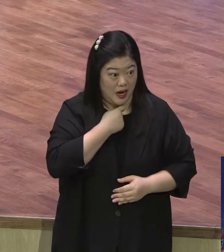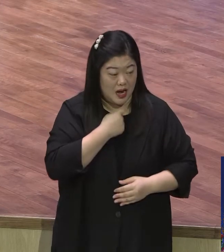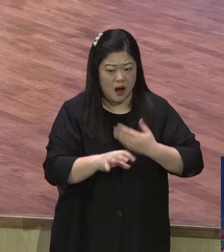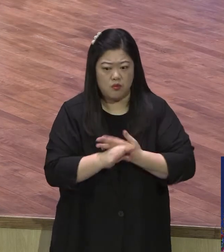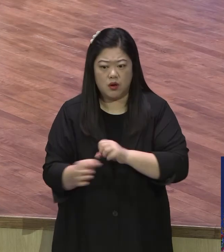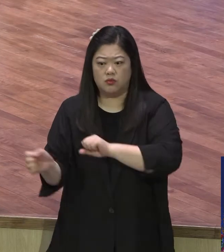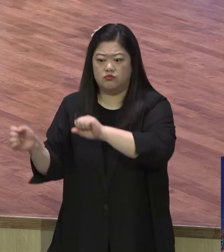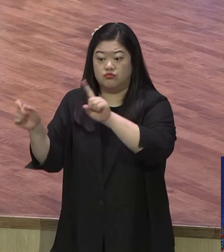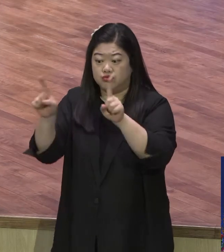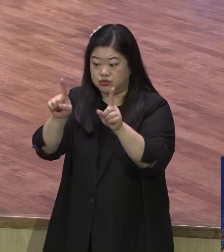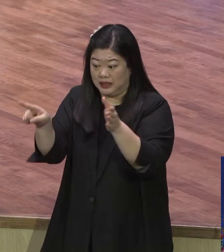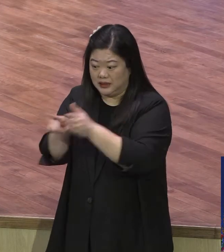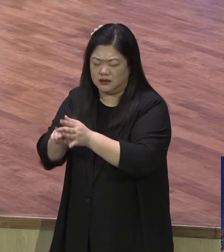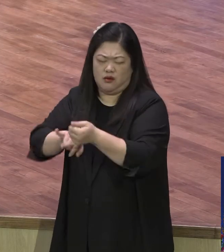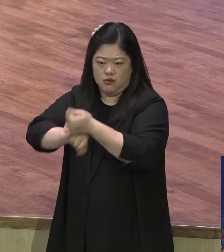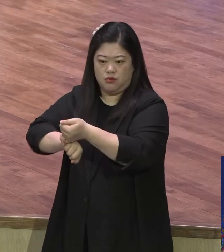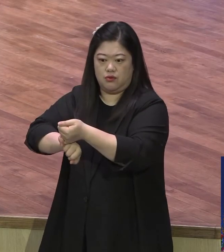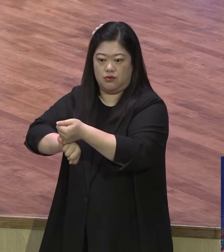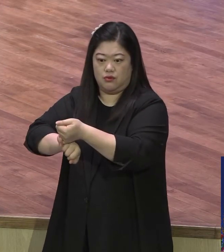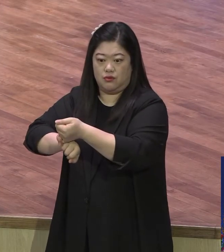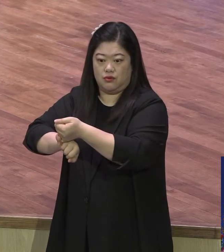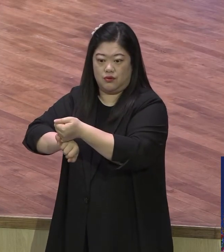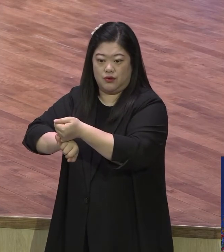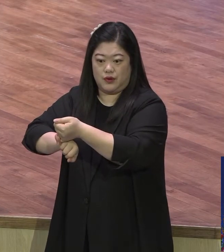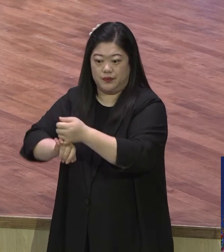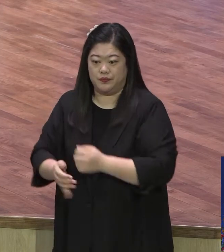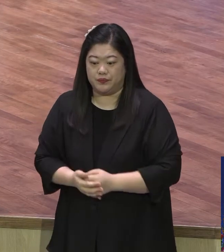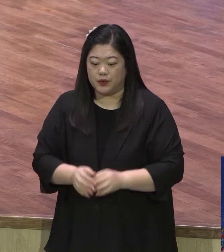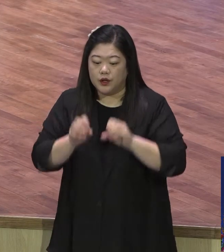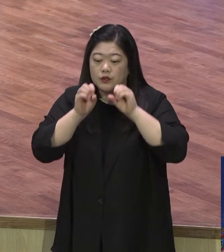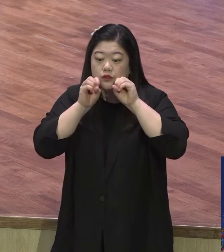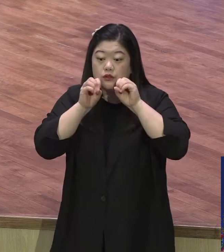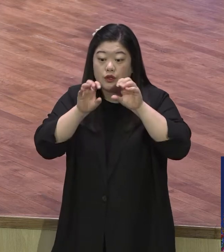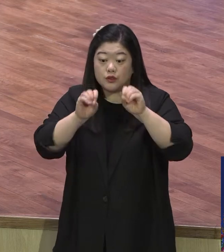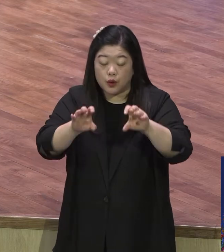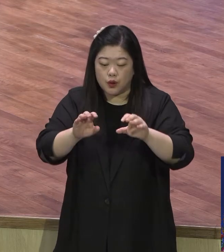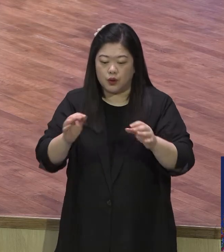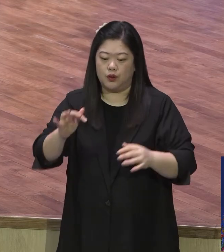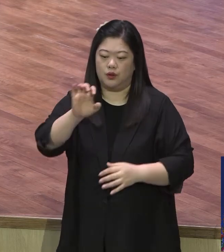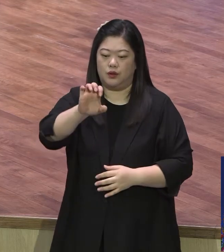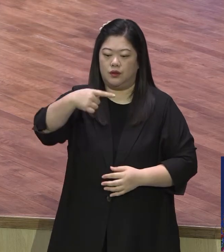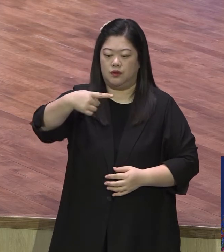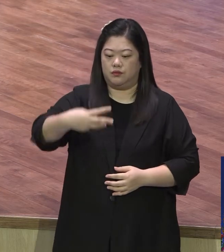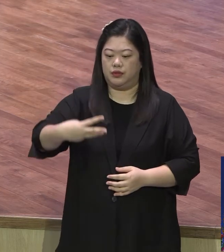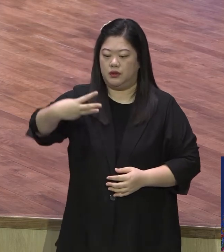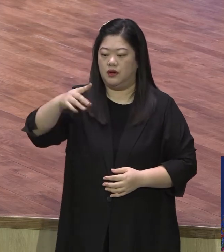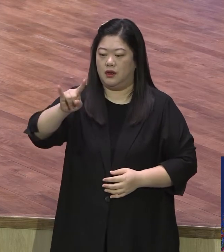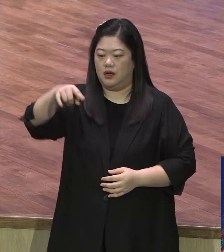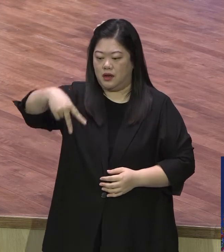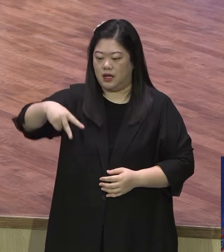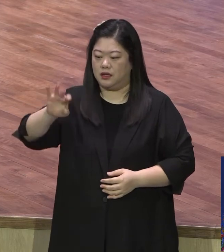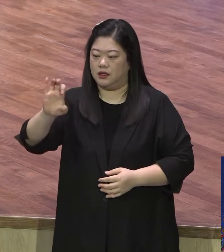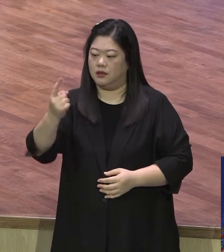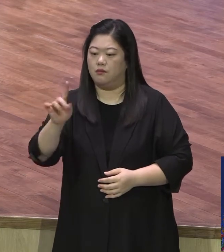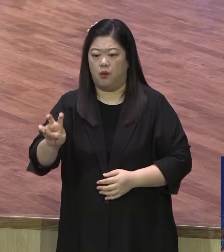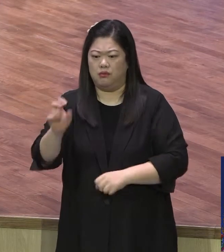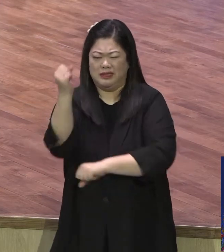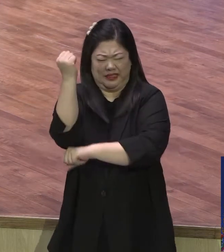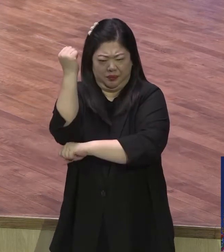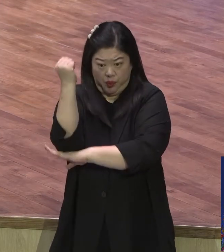시작이에요 성교의 플랫폼이 뭐냐 바로 예수 그리스도의 부활이에요 부활에서